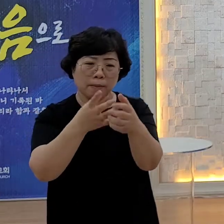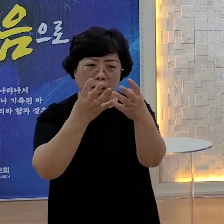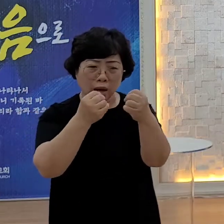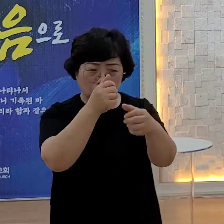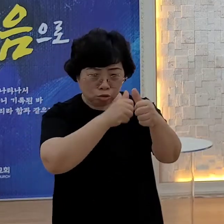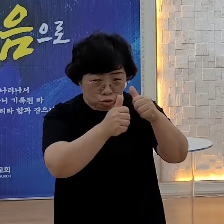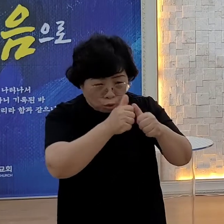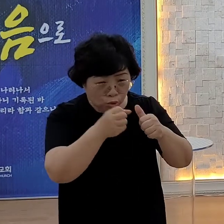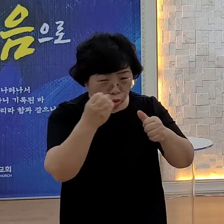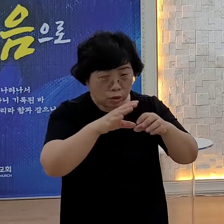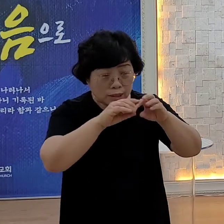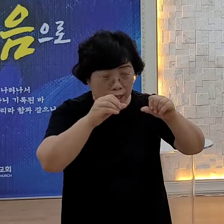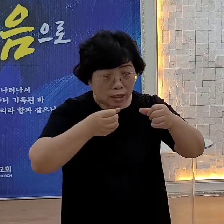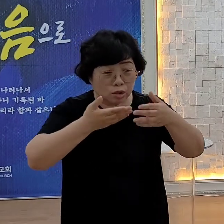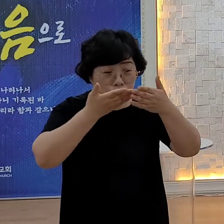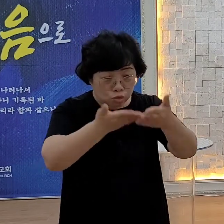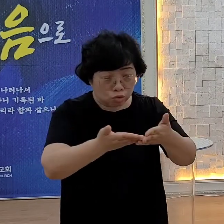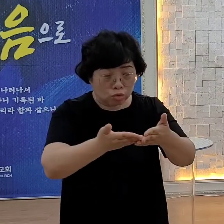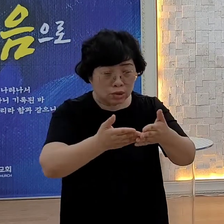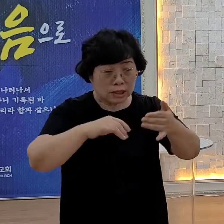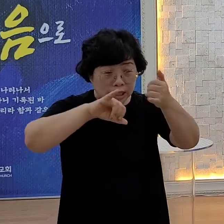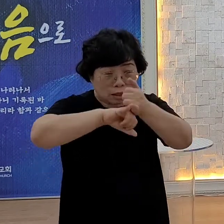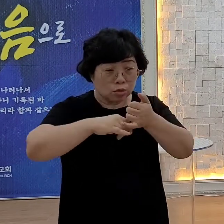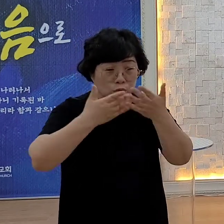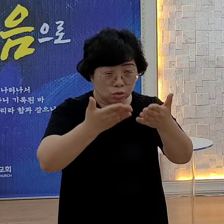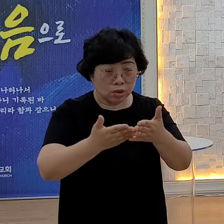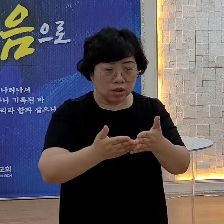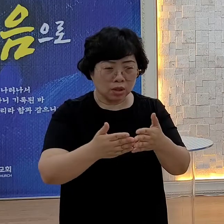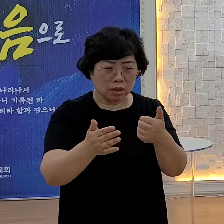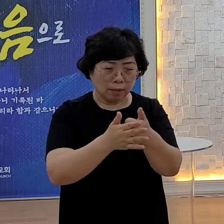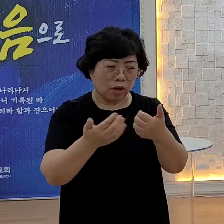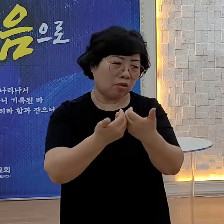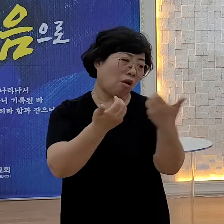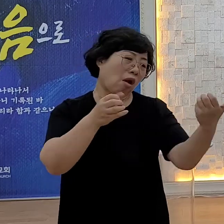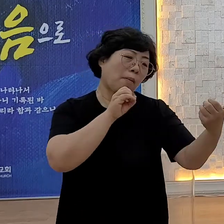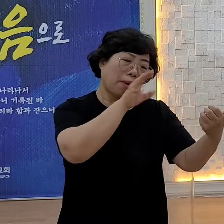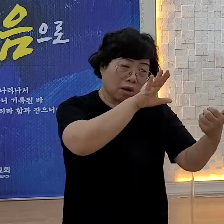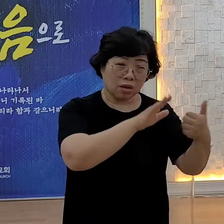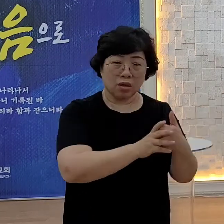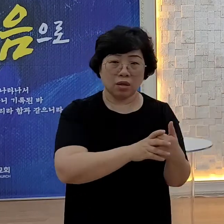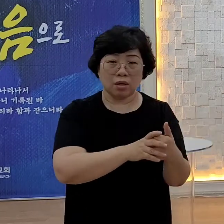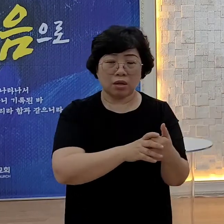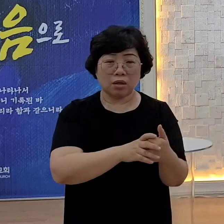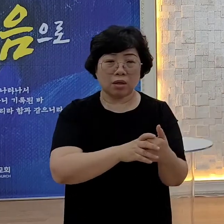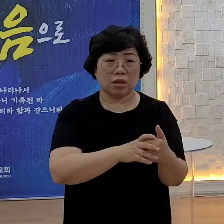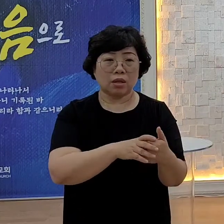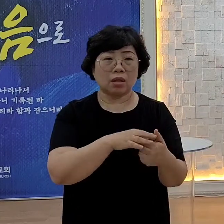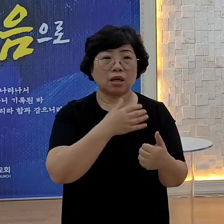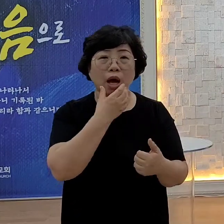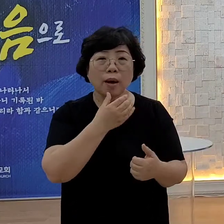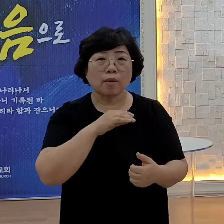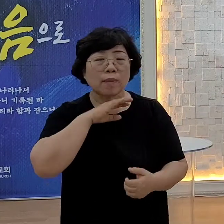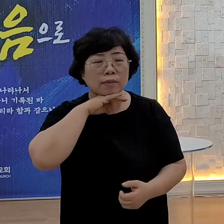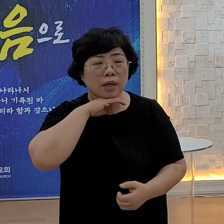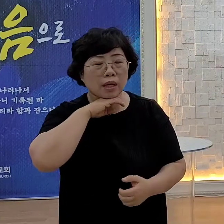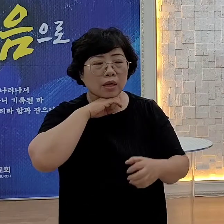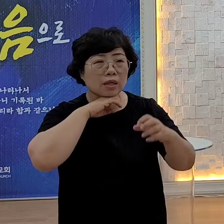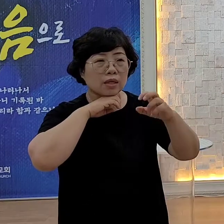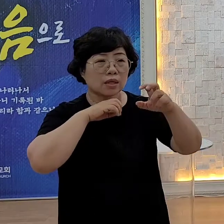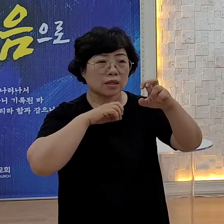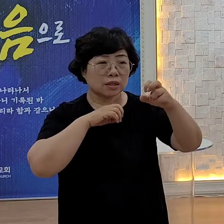땅을 주겠다. 그래서 떠나라. 그랬잖아요. 75세 때에 그 본토 친척 아버지를